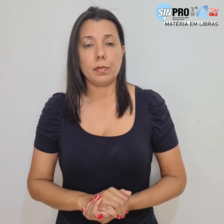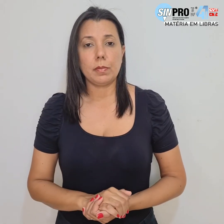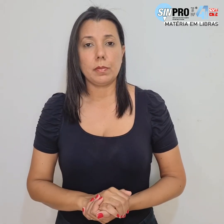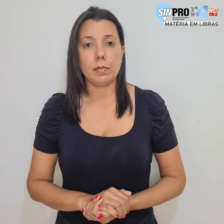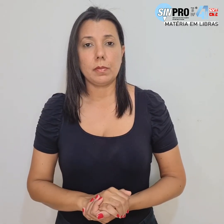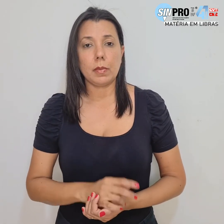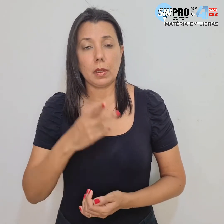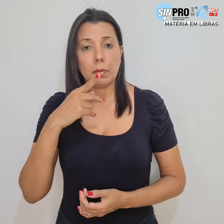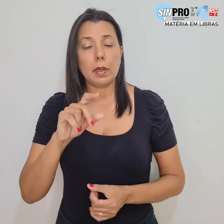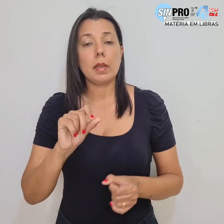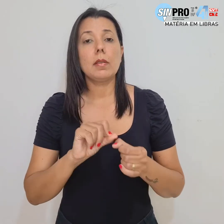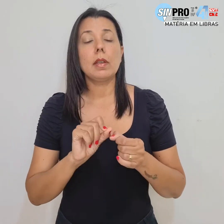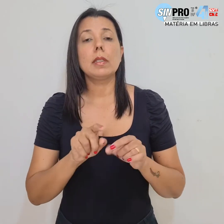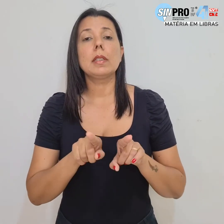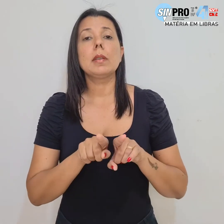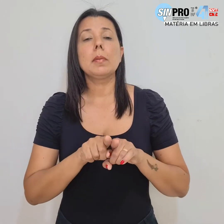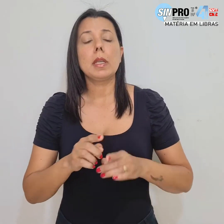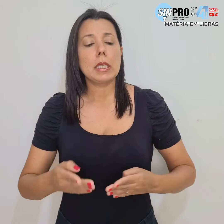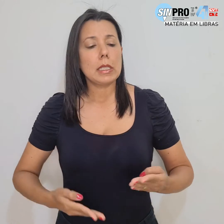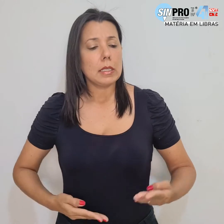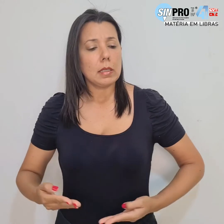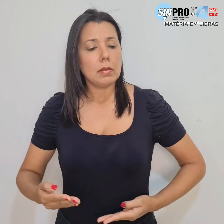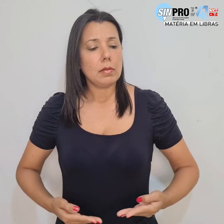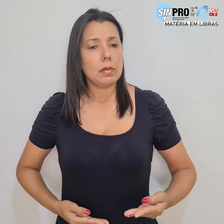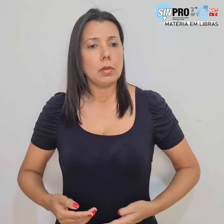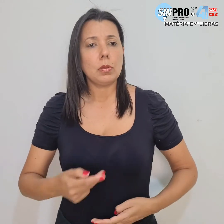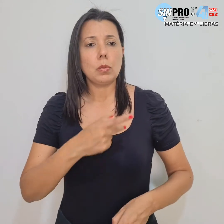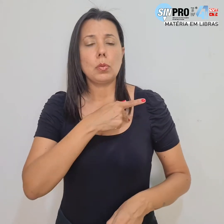para a execução de serviços públicos,